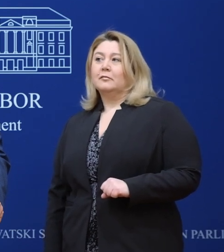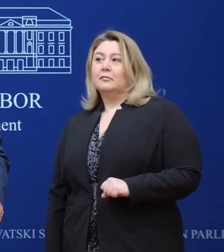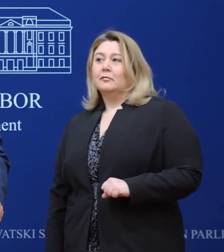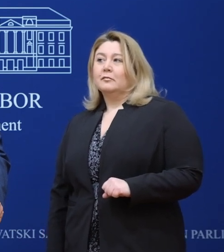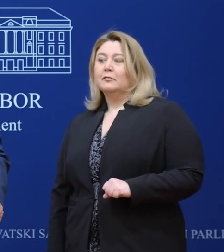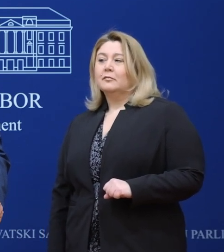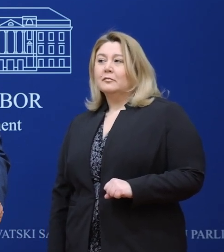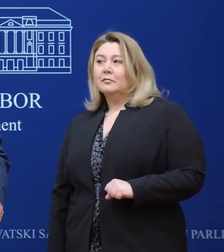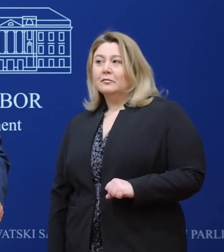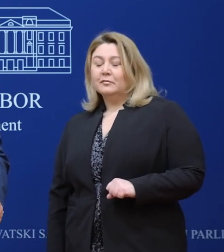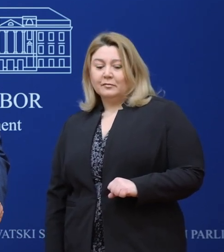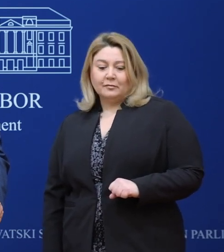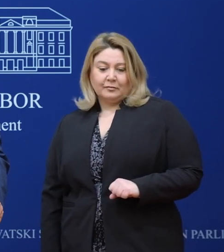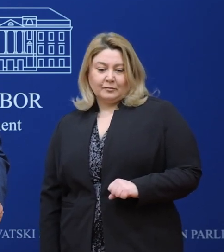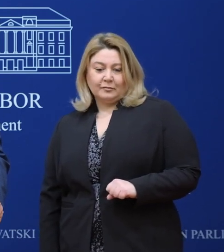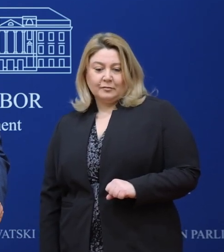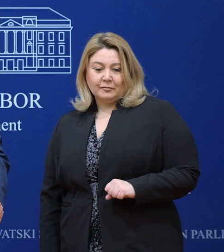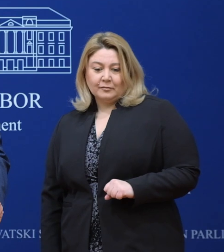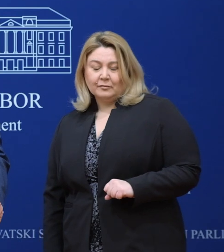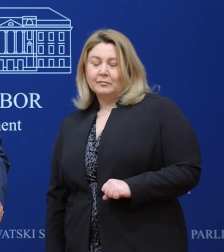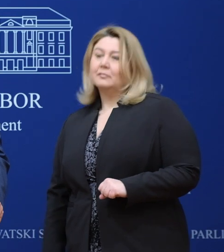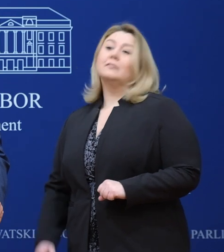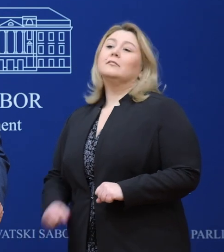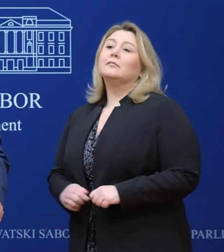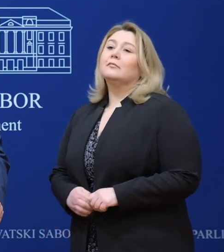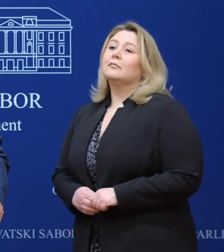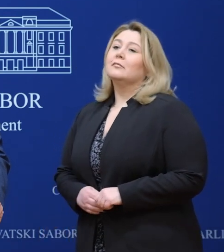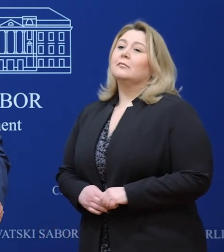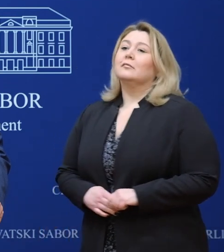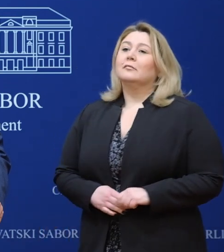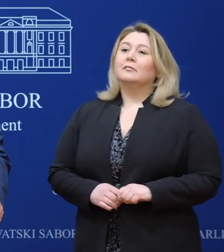jednom iznimno povijesno važnom trenutku.